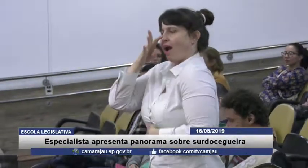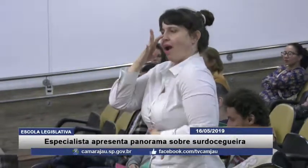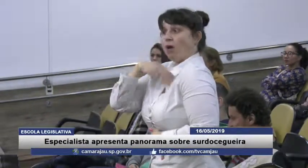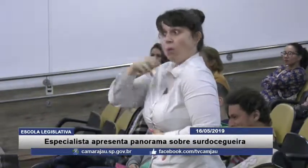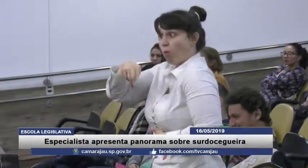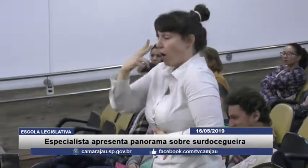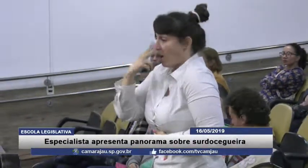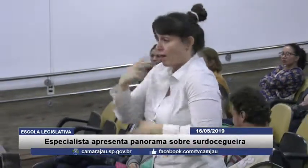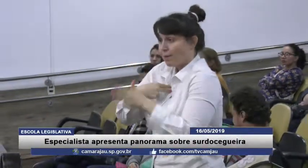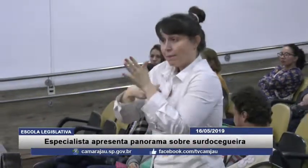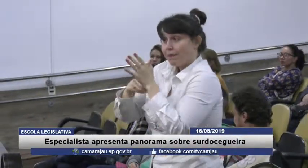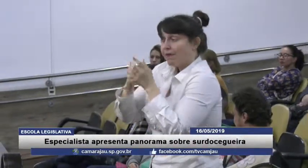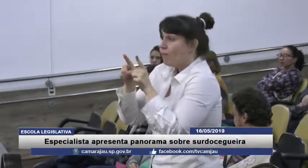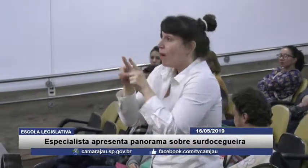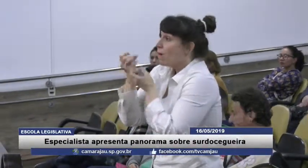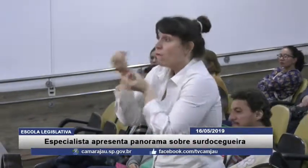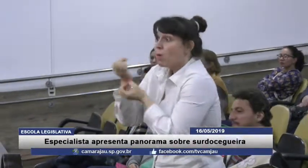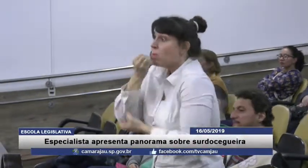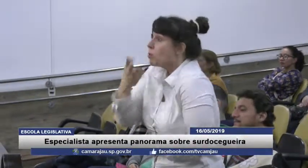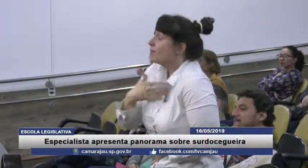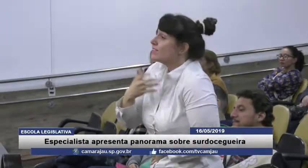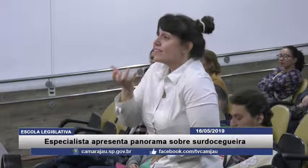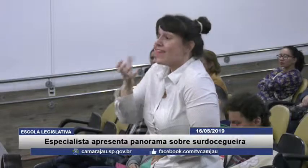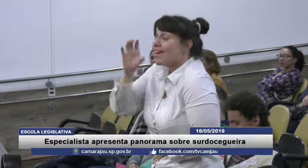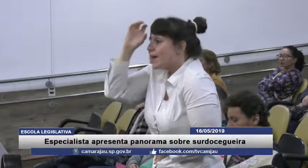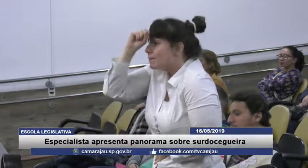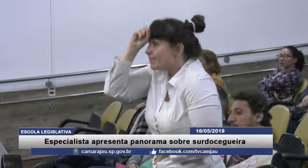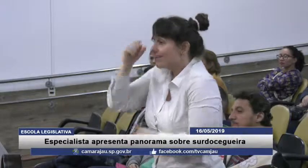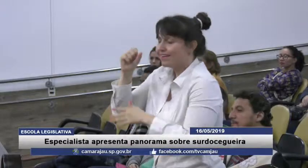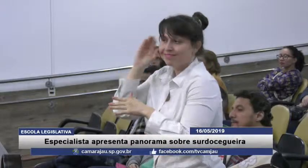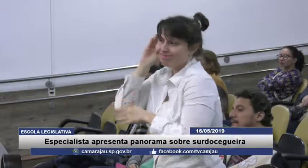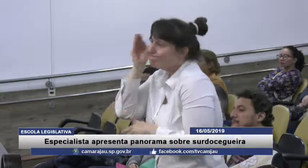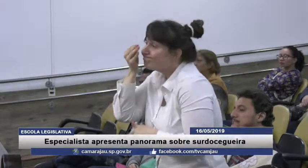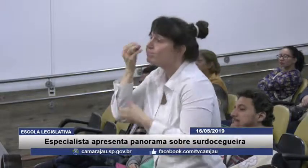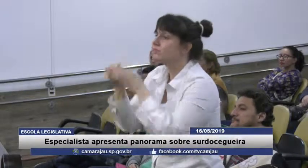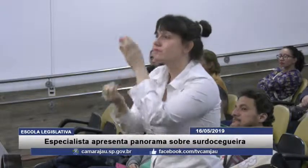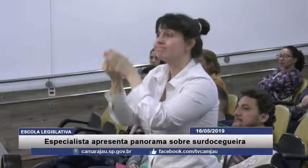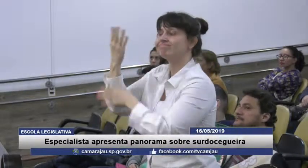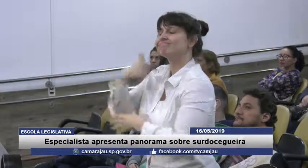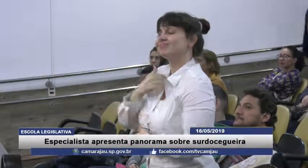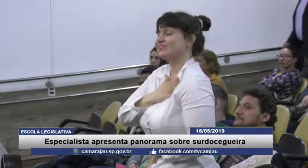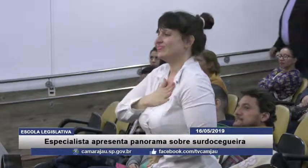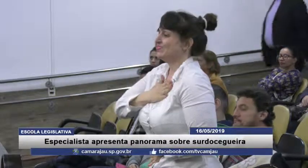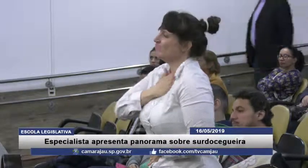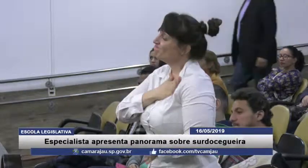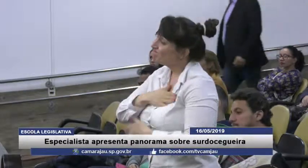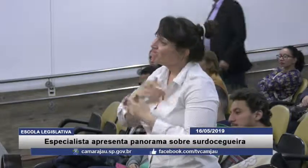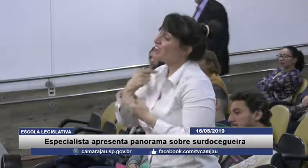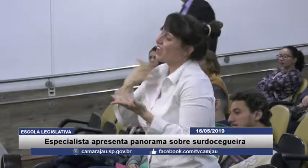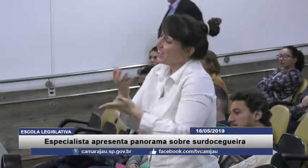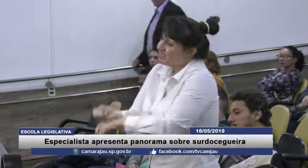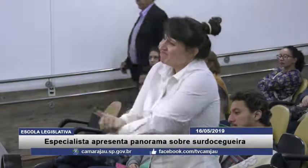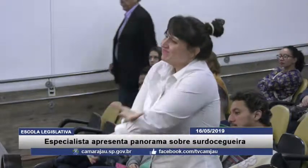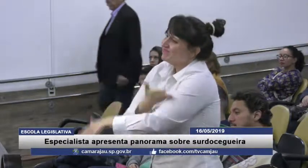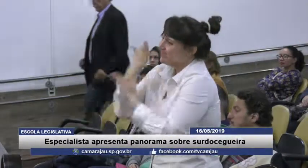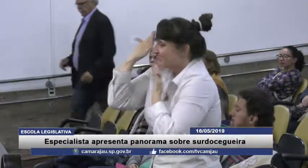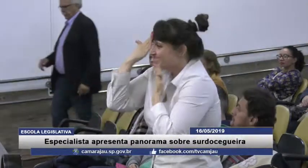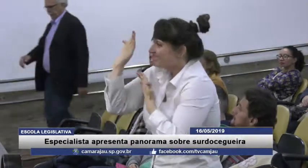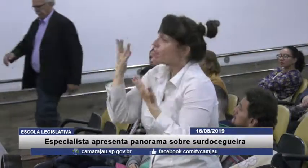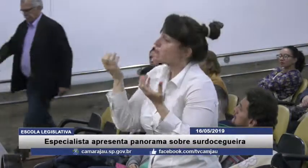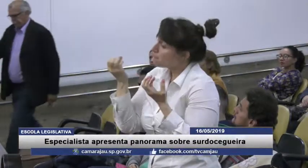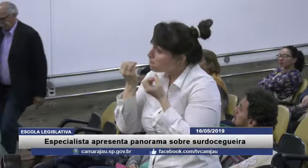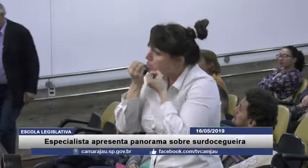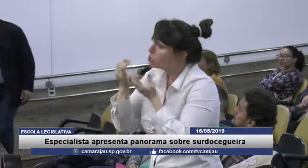eu confesso que antes era coisa que eu só via nas redes sociais, eu achava que não existia, e isso é algo que me deixa muito